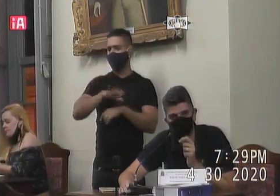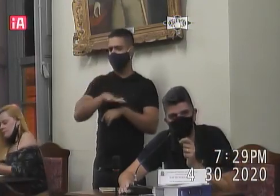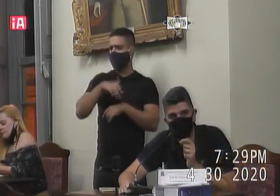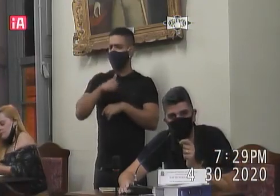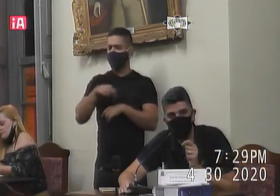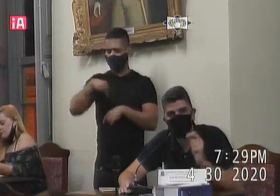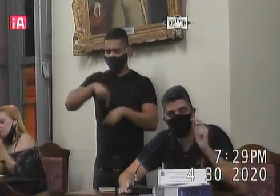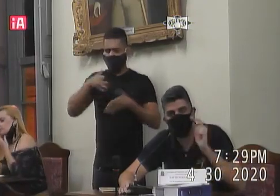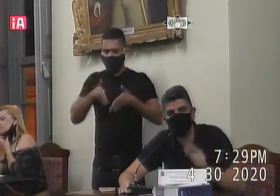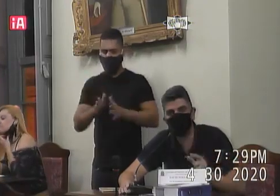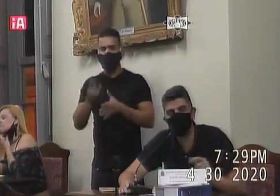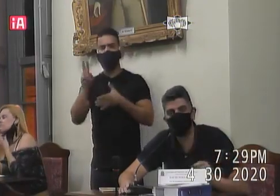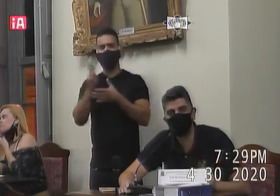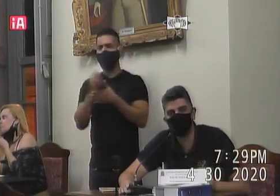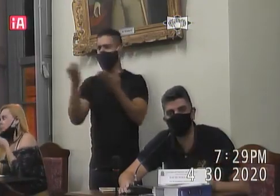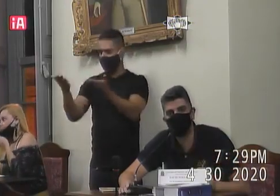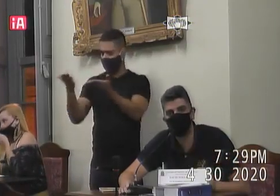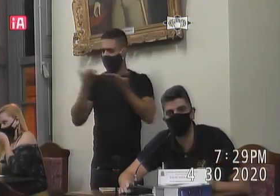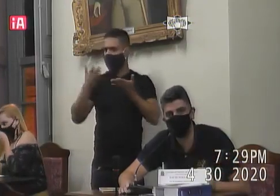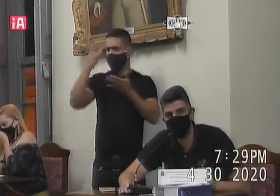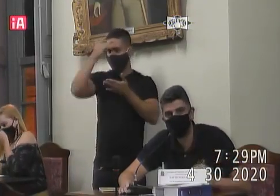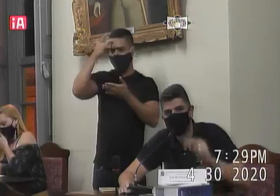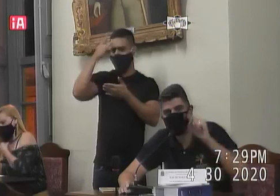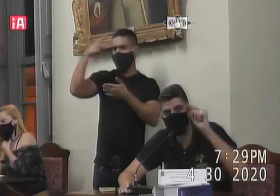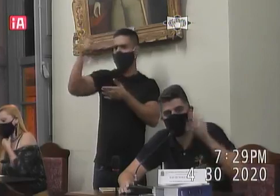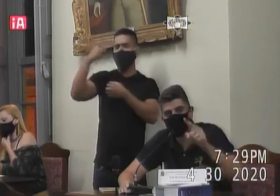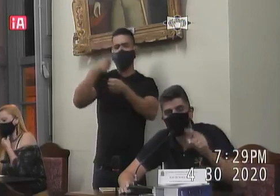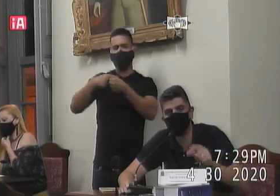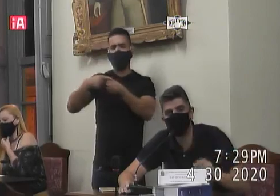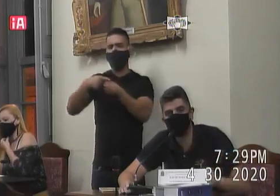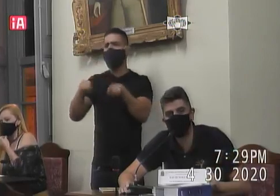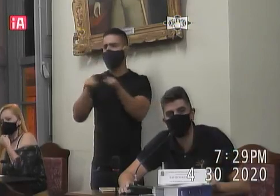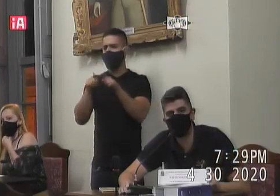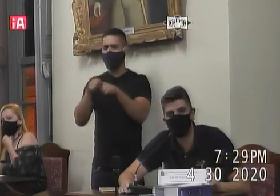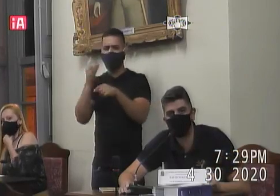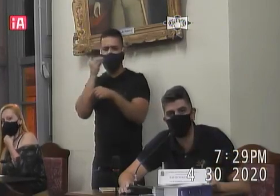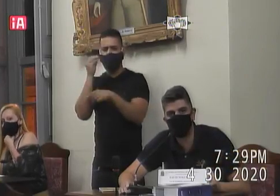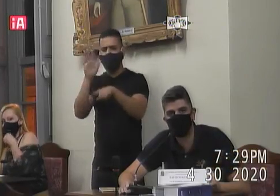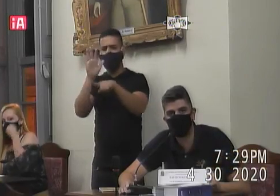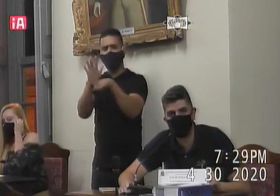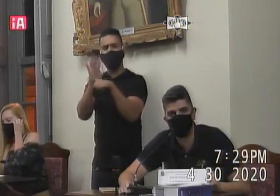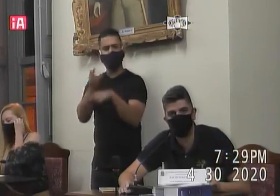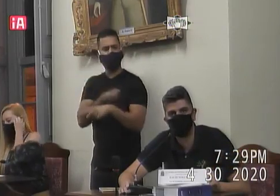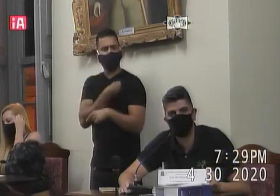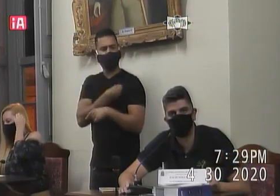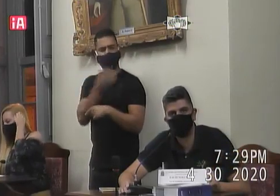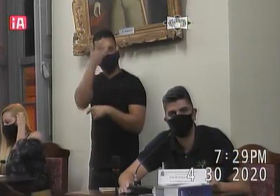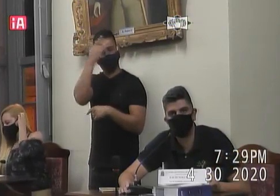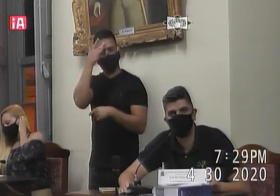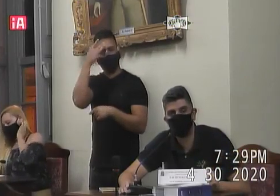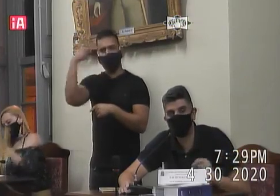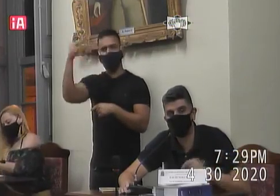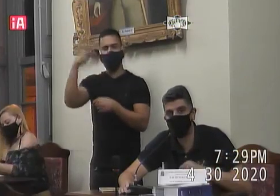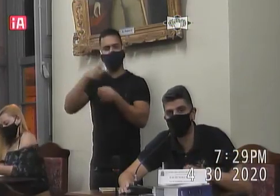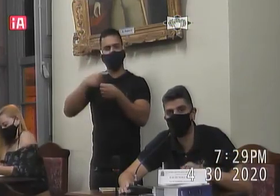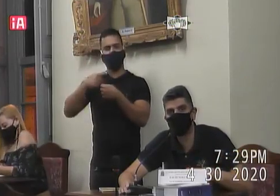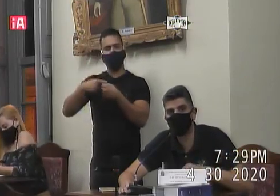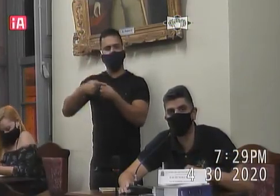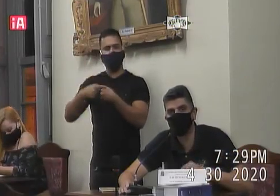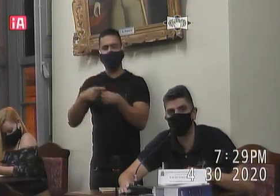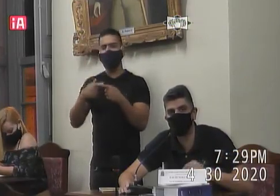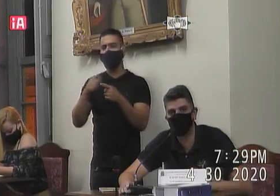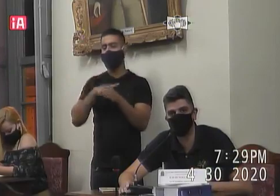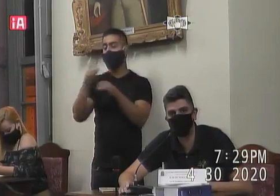ser da cidade que recebe pacientes de fora e luta pela vida desses pacientes de fora. Porque está aqui